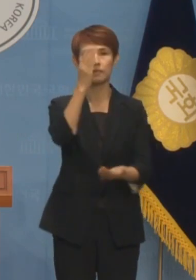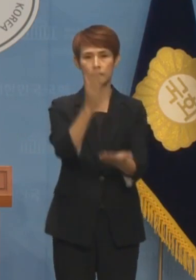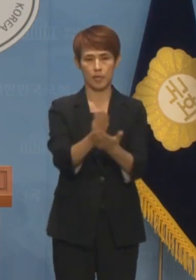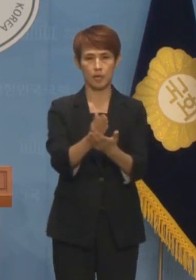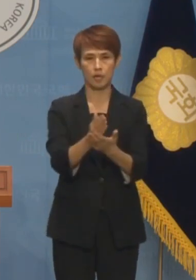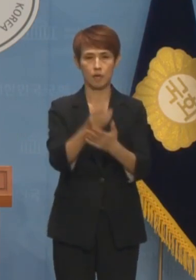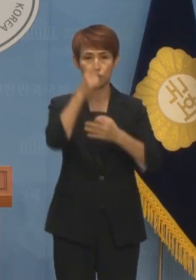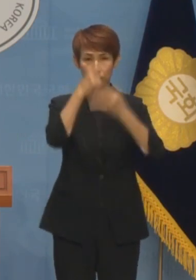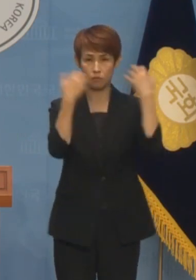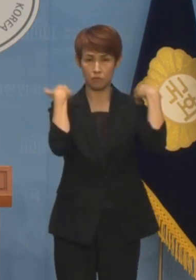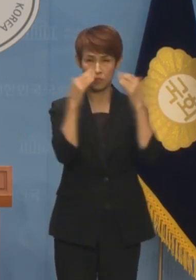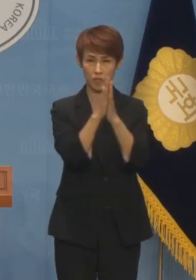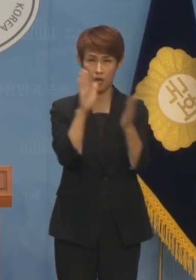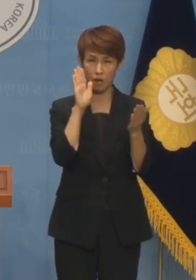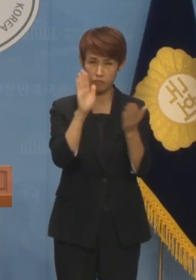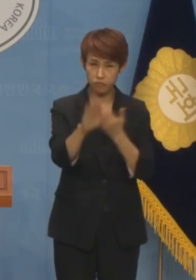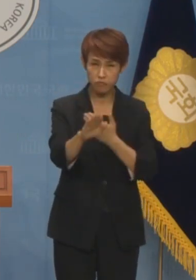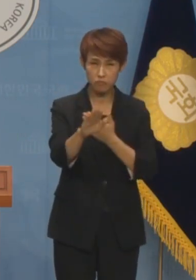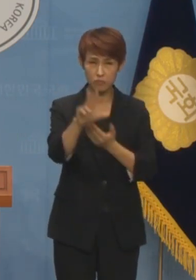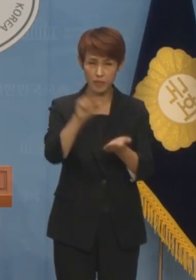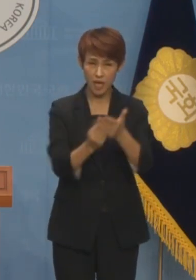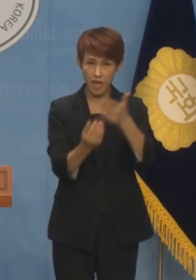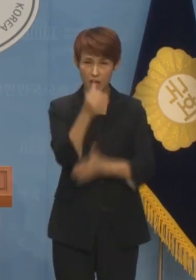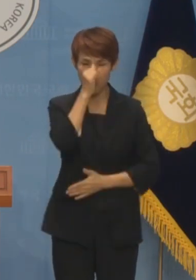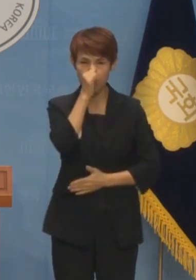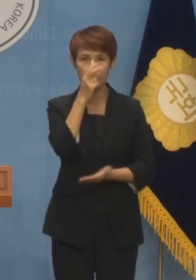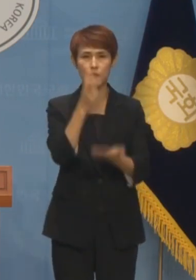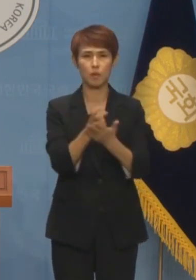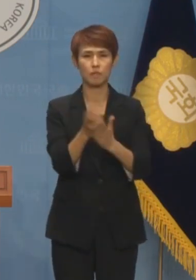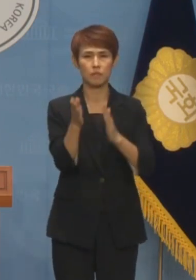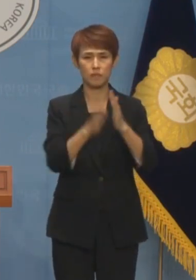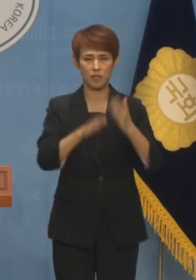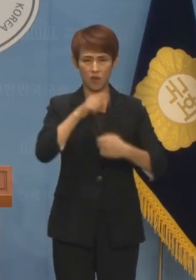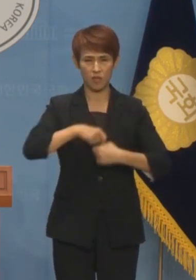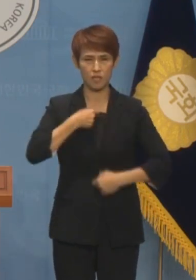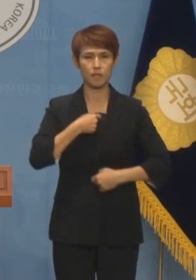윤석열 정부 들어서 무너진 사법 정의부터